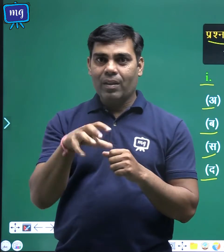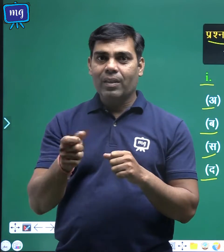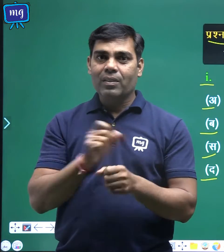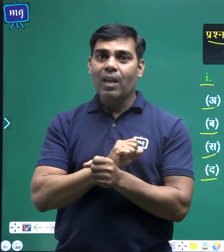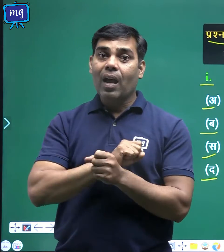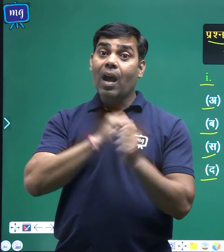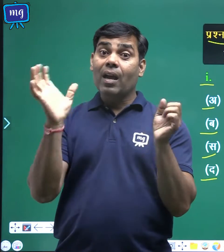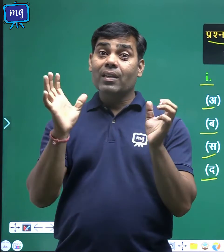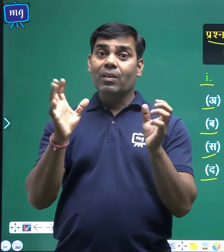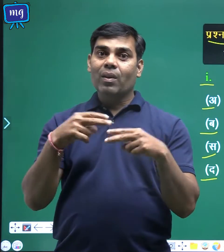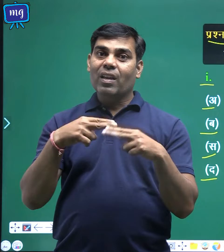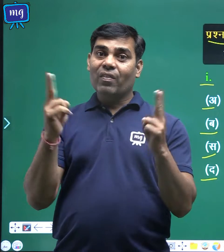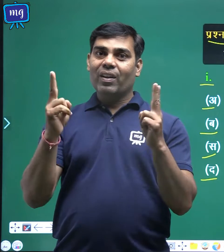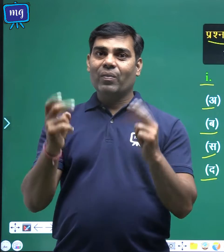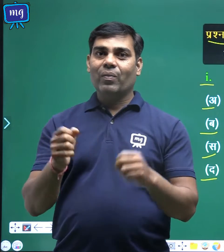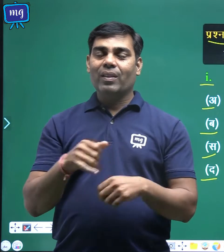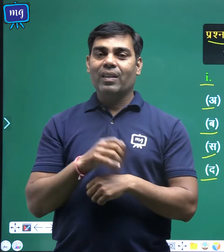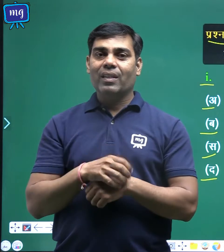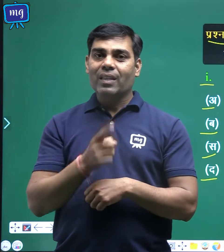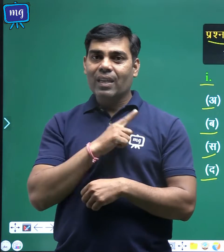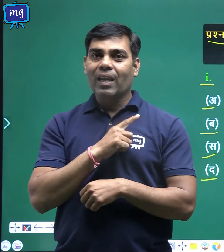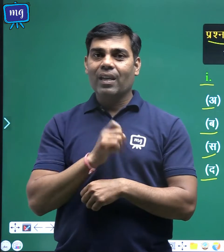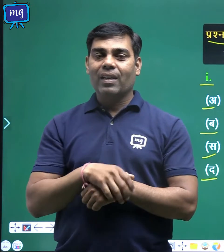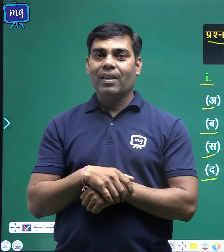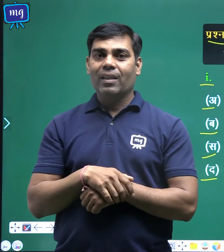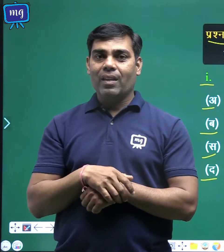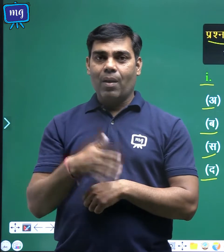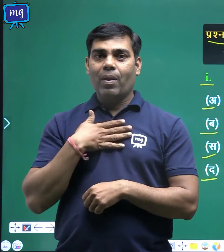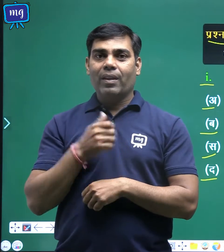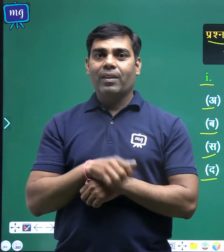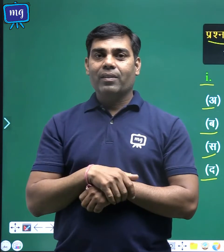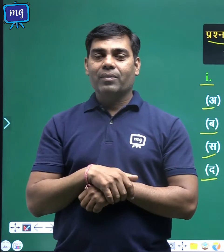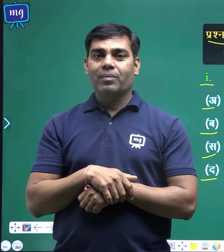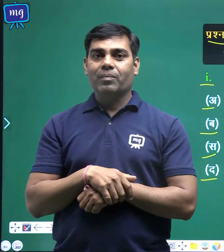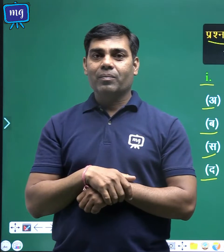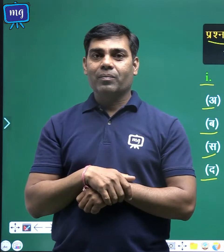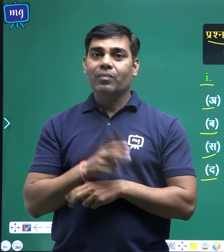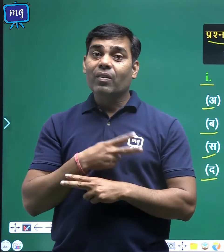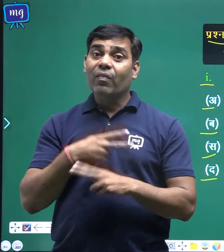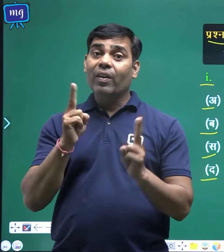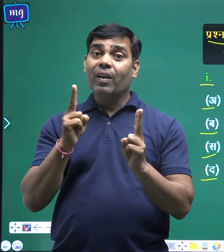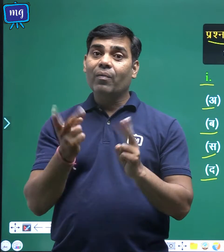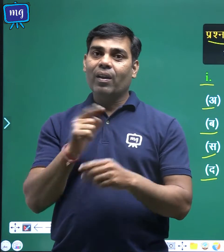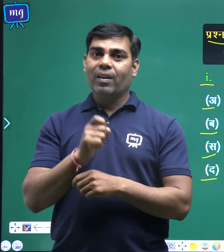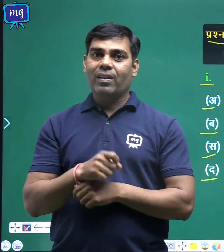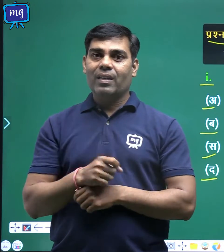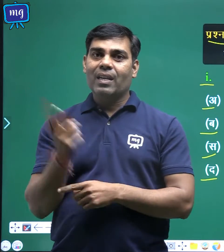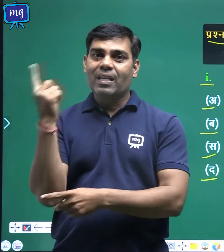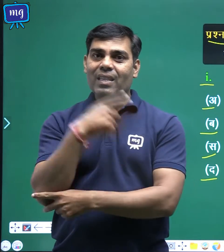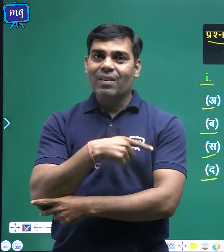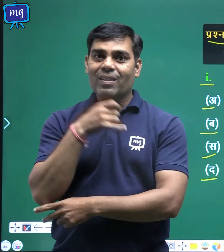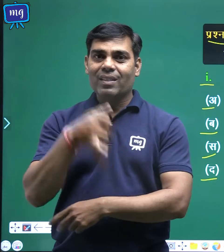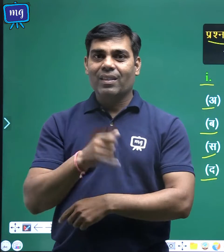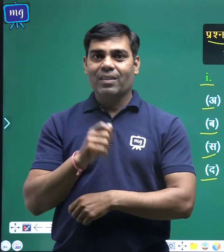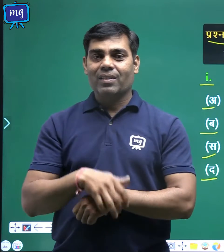आज़ाद हुआ था, तो यह हमारी आज़ादी का दिवस